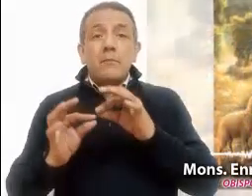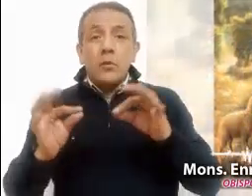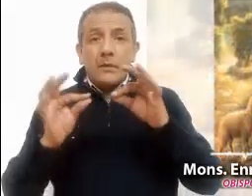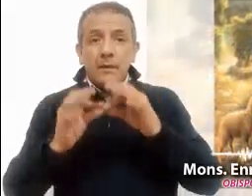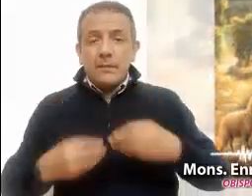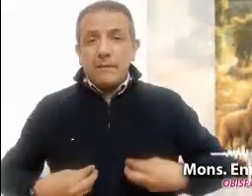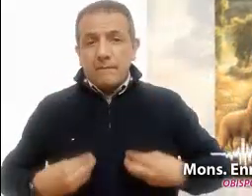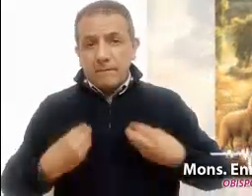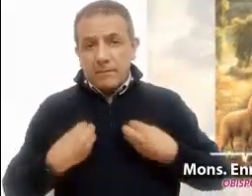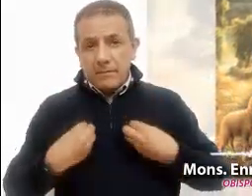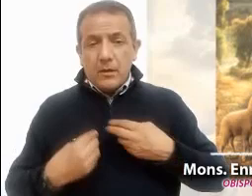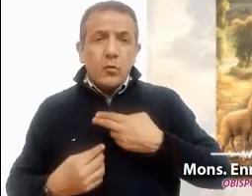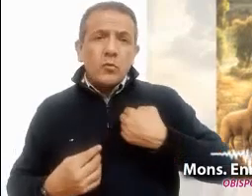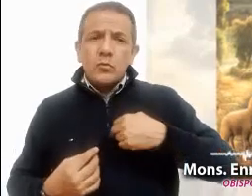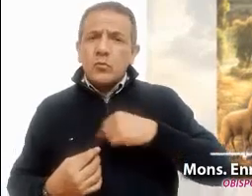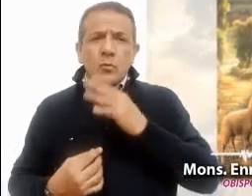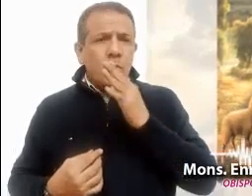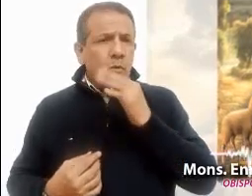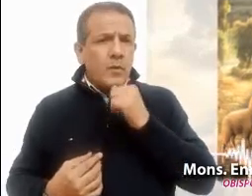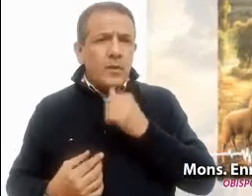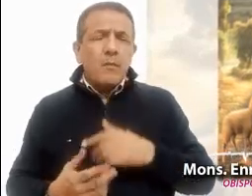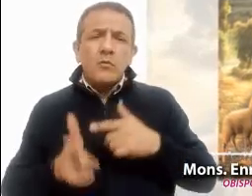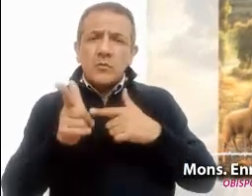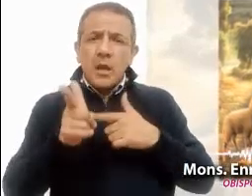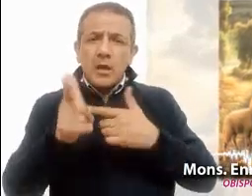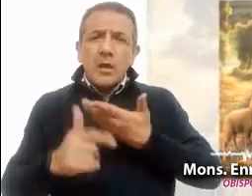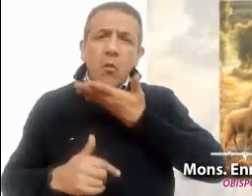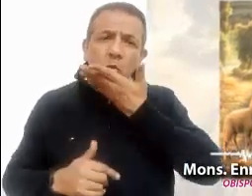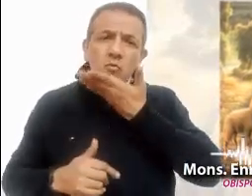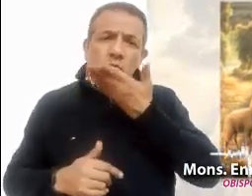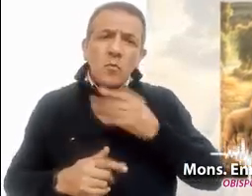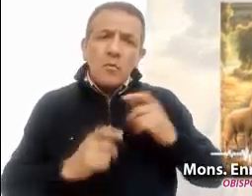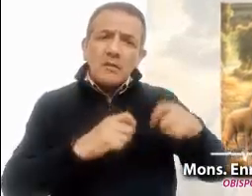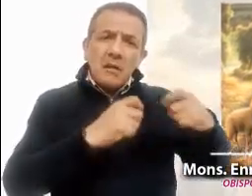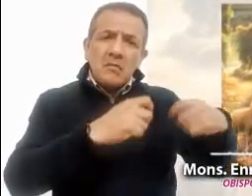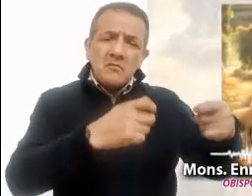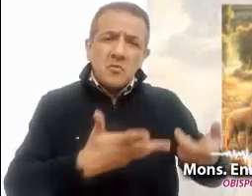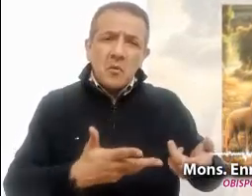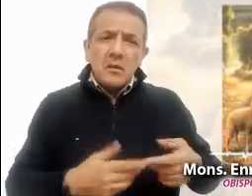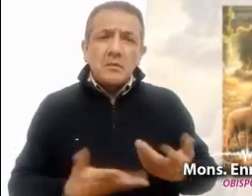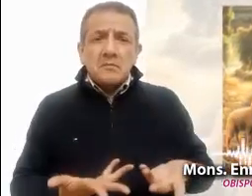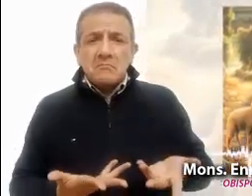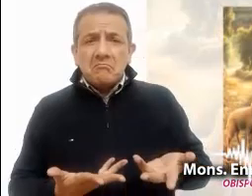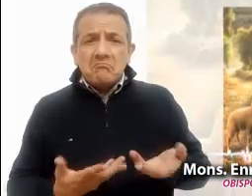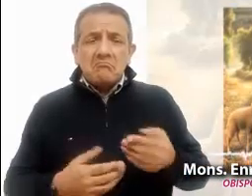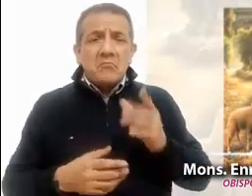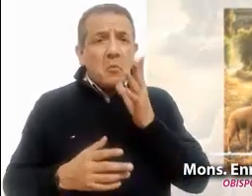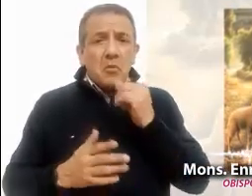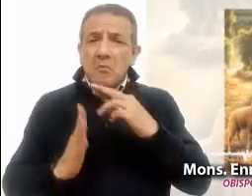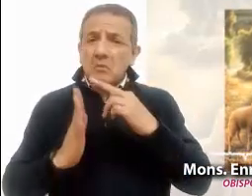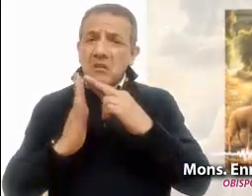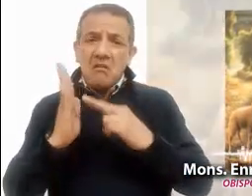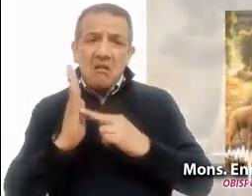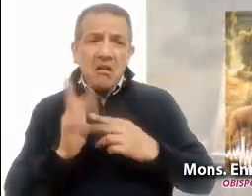podemos apoyarnos en ideologías o tradiciones. No pueden sostenernos costumbres ni